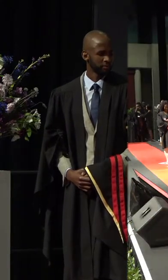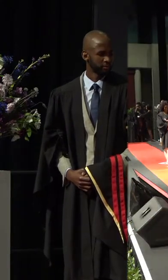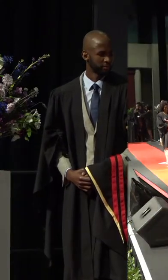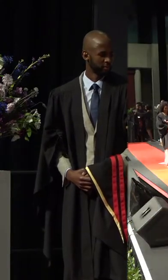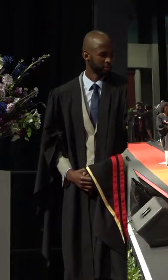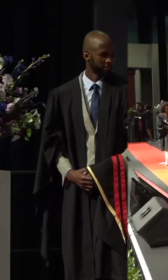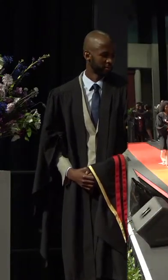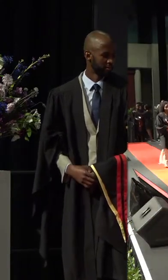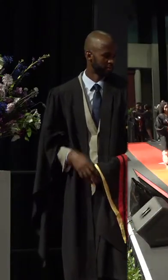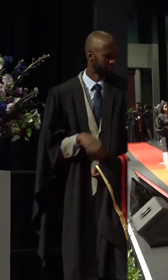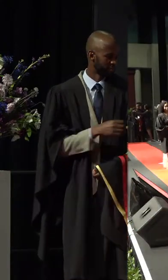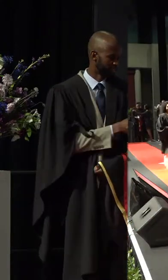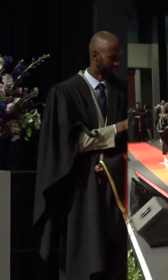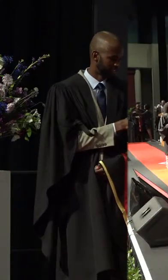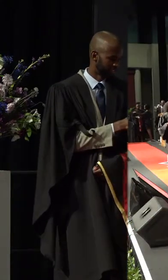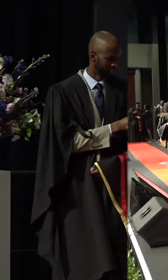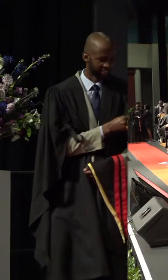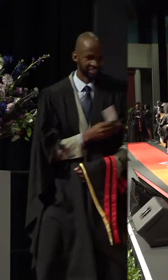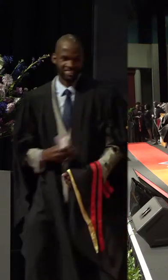Sikhumbuzo Mdunge.